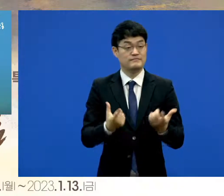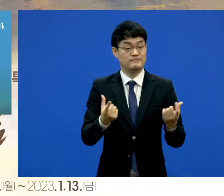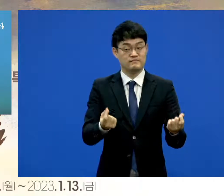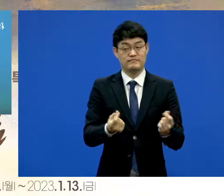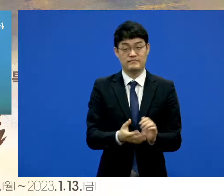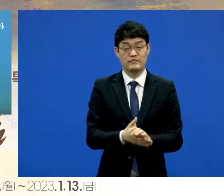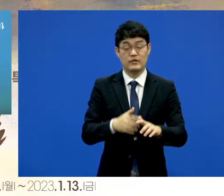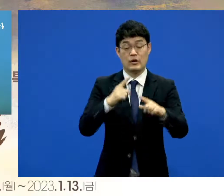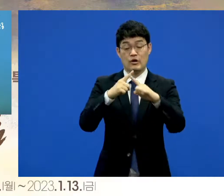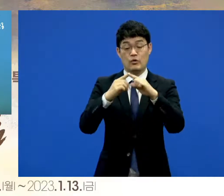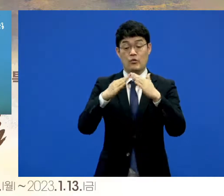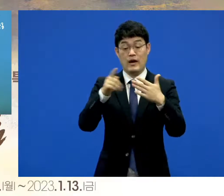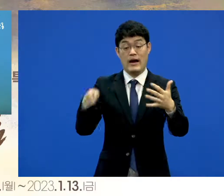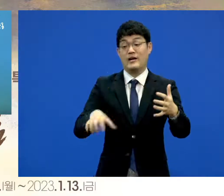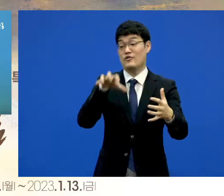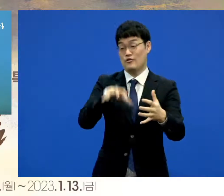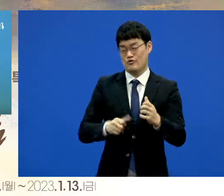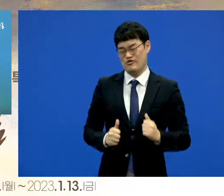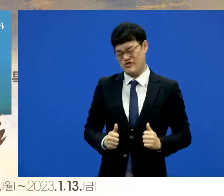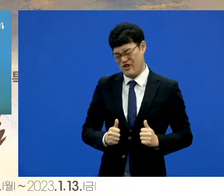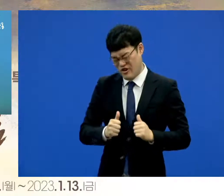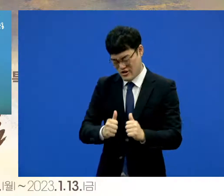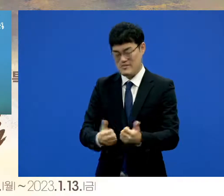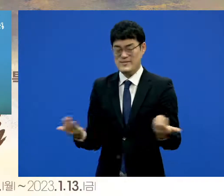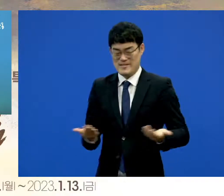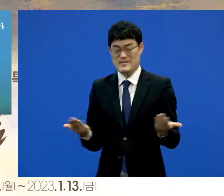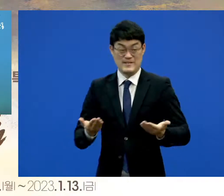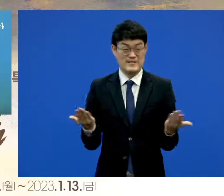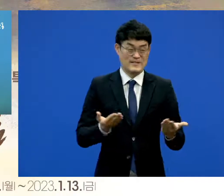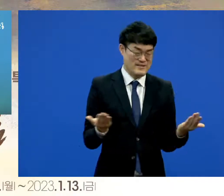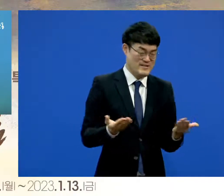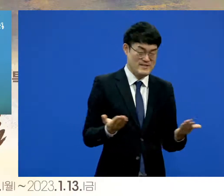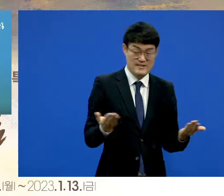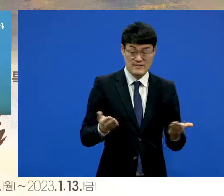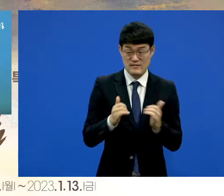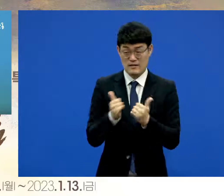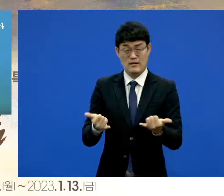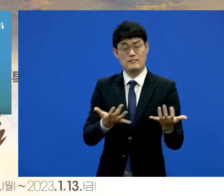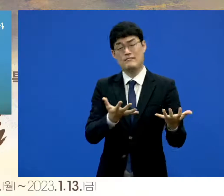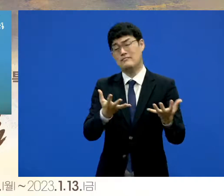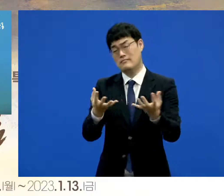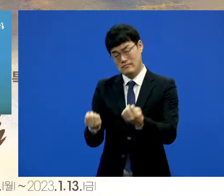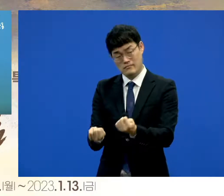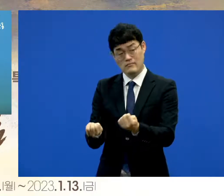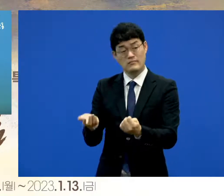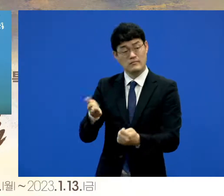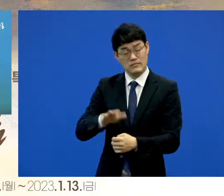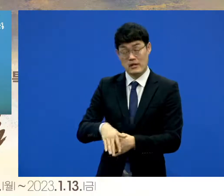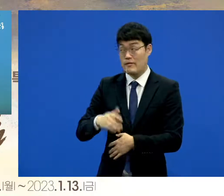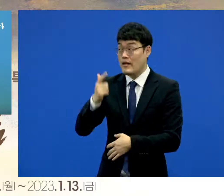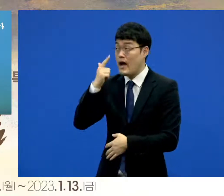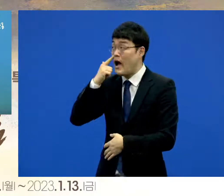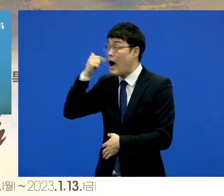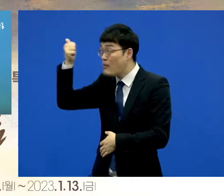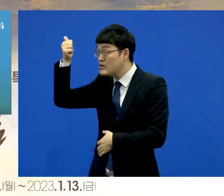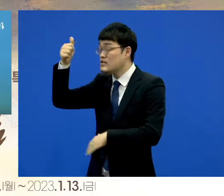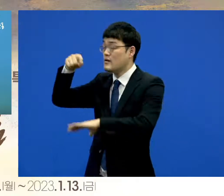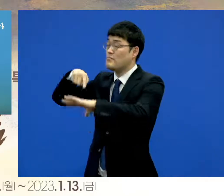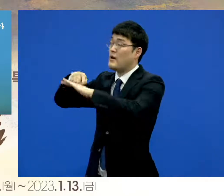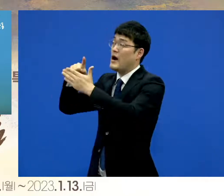교회 안에서도 열심히 사역하는 사람은 많습니다. 그러나 아버지의 마음을 알고 사역을 하는 사람은 그리 많지